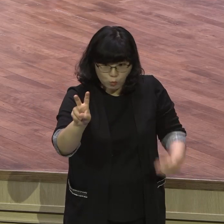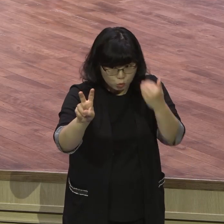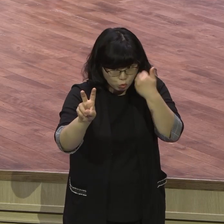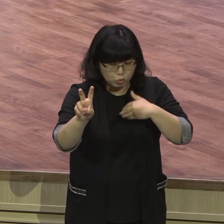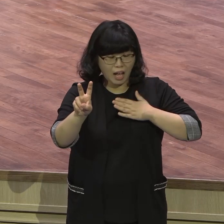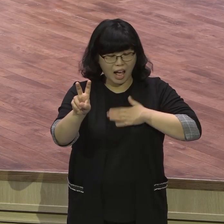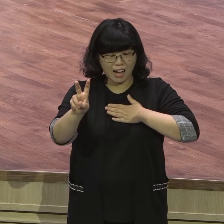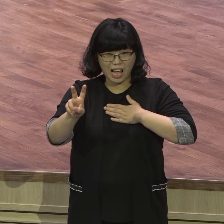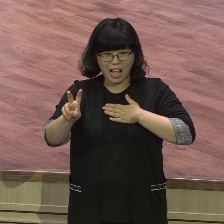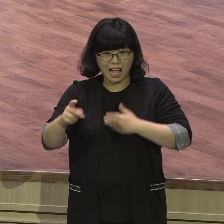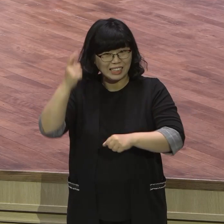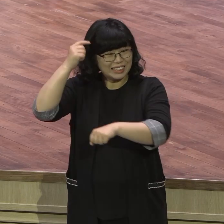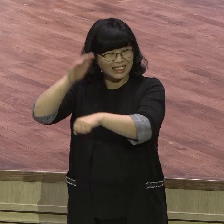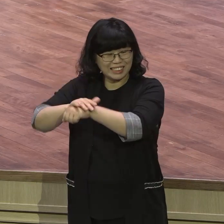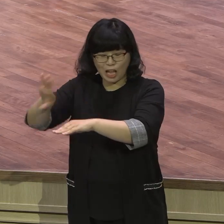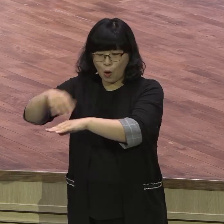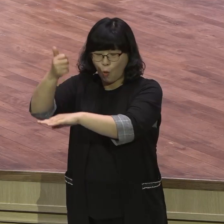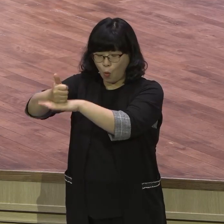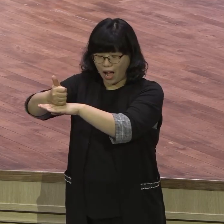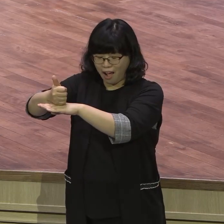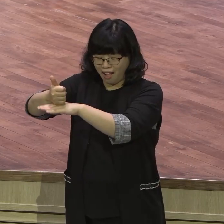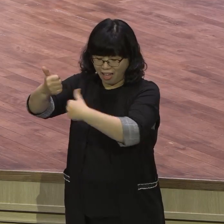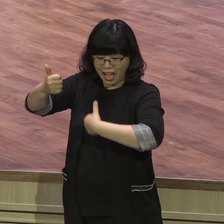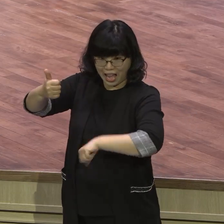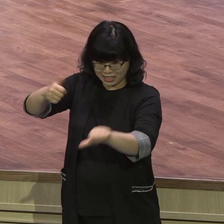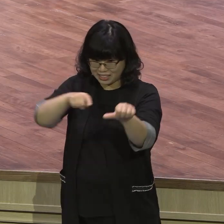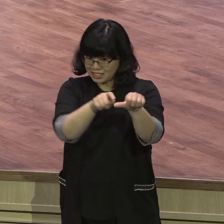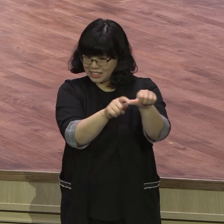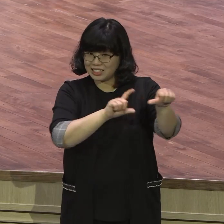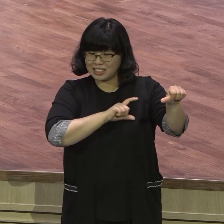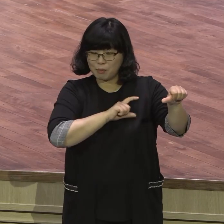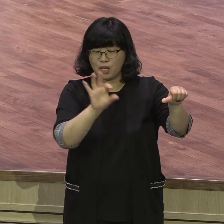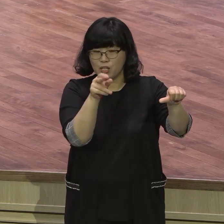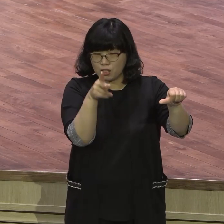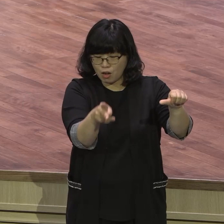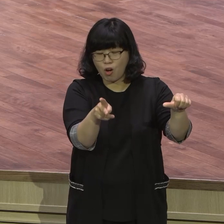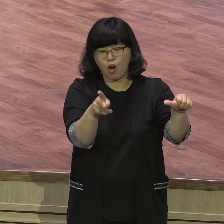분열되어. 왕조가 다 깨져요. 남쪽 유다 북쪽 이스라엘